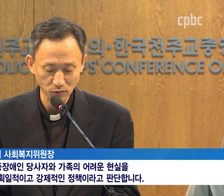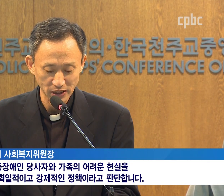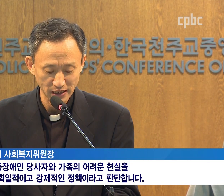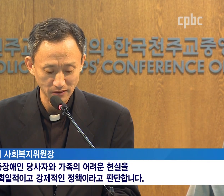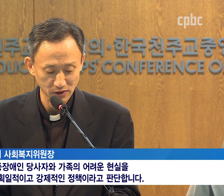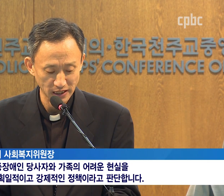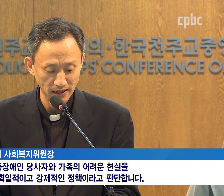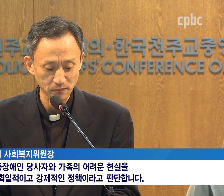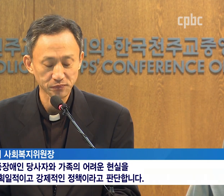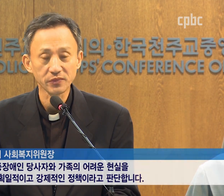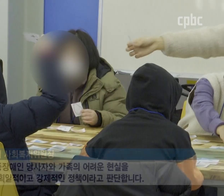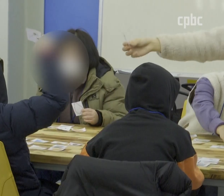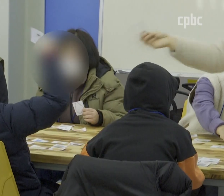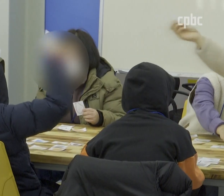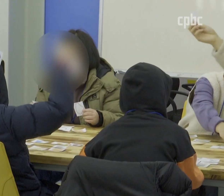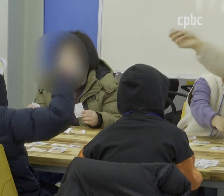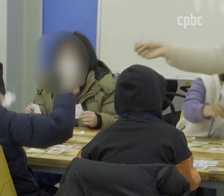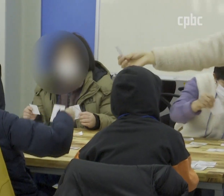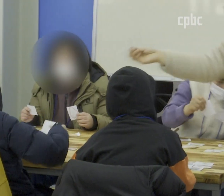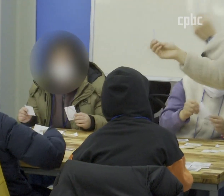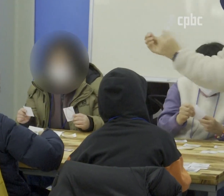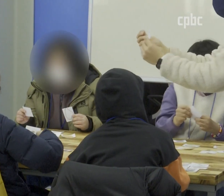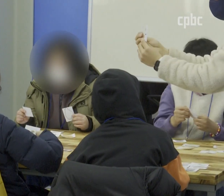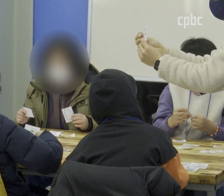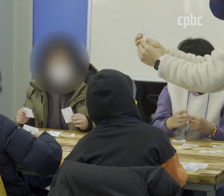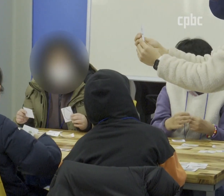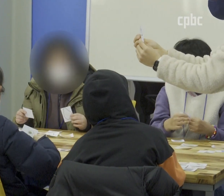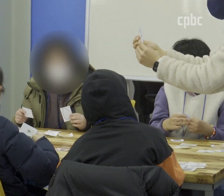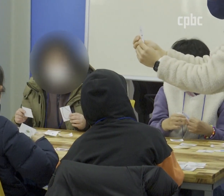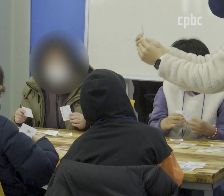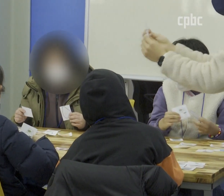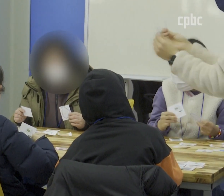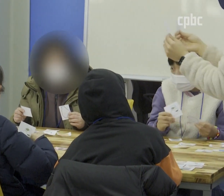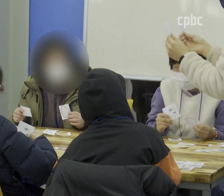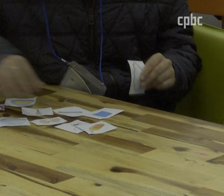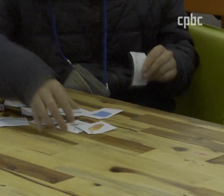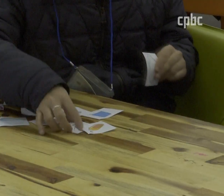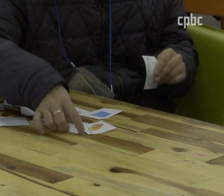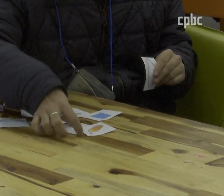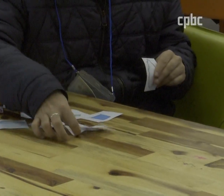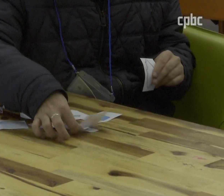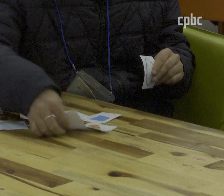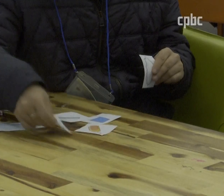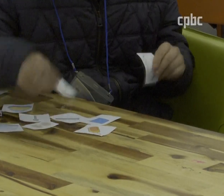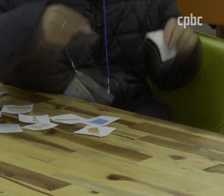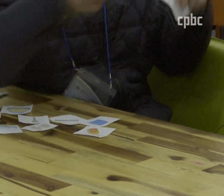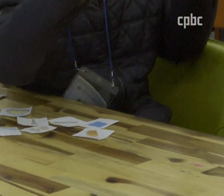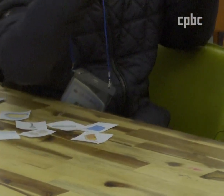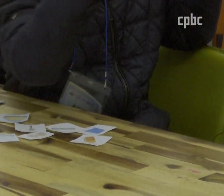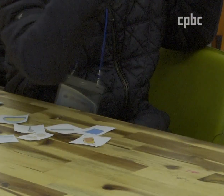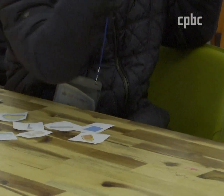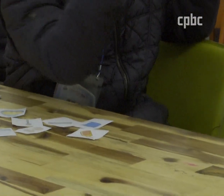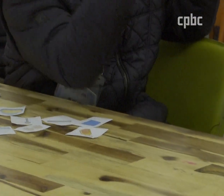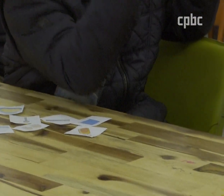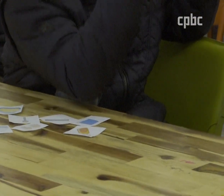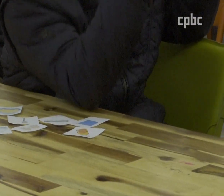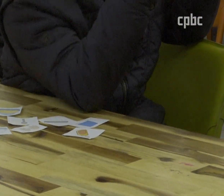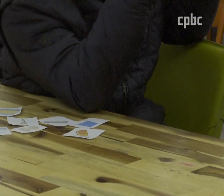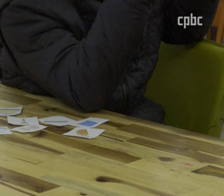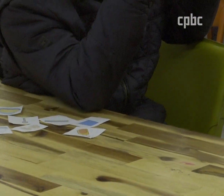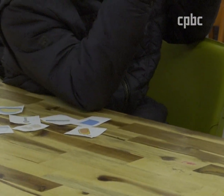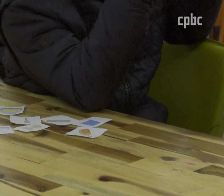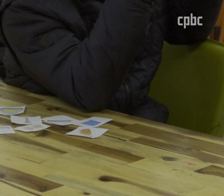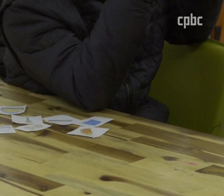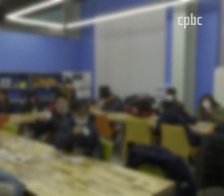정책이라고 판단합니다 로드맵 보안에 대한 계획이 포함된만큼 당사자와 가족들을 위한 섬세한 접근이